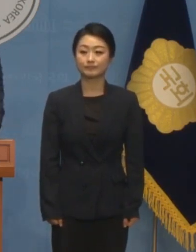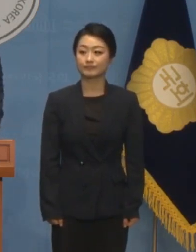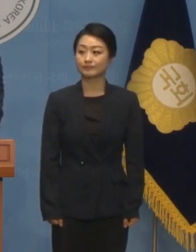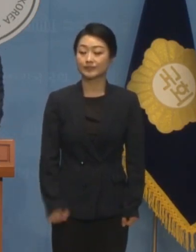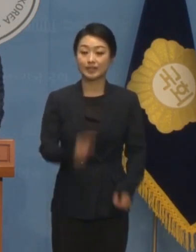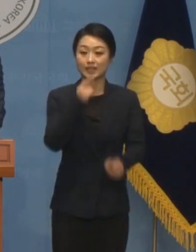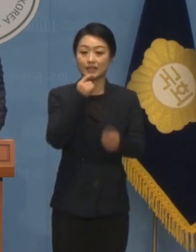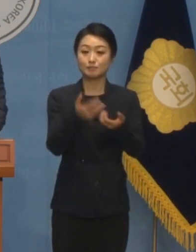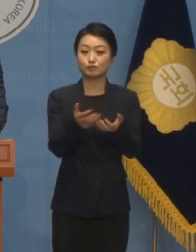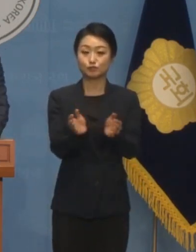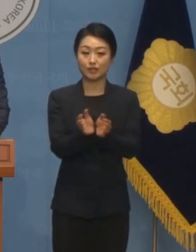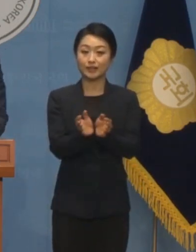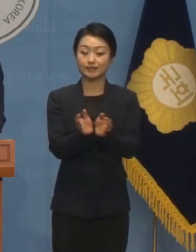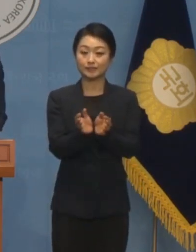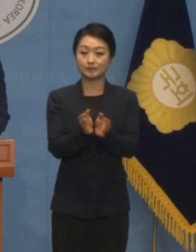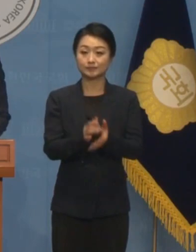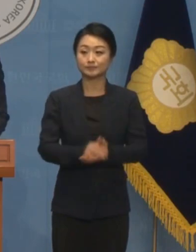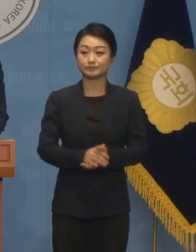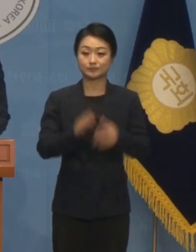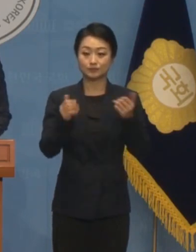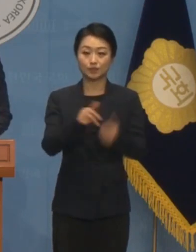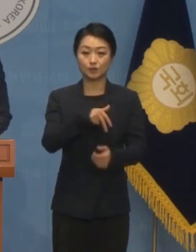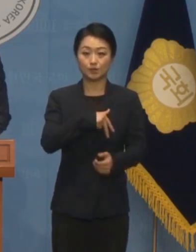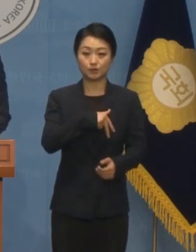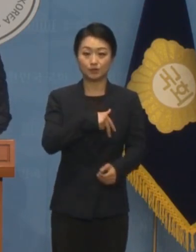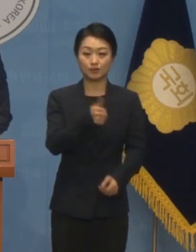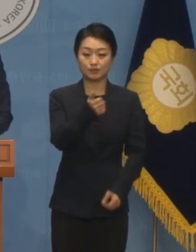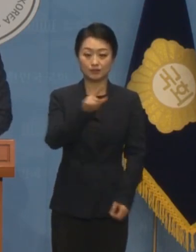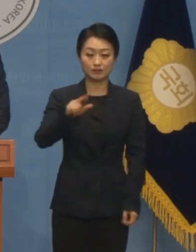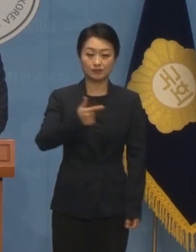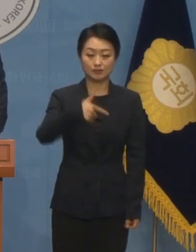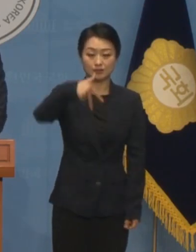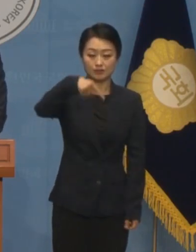네, 더불어민주당 국회의원 한준호입니다.